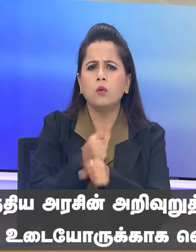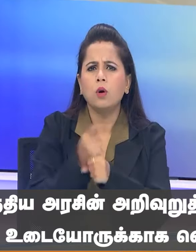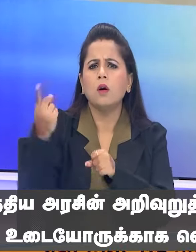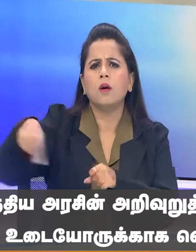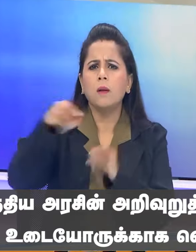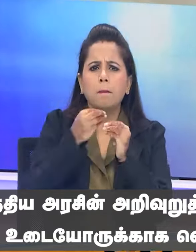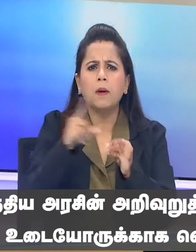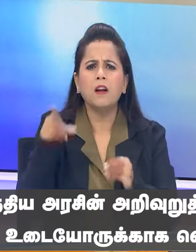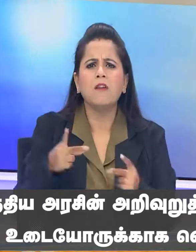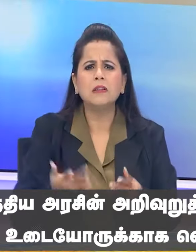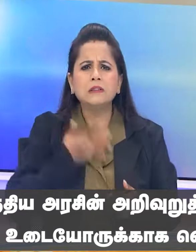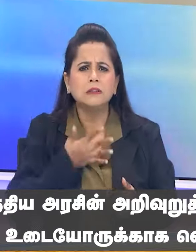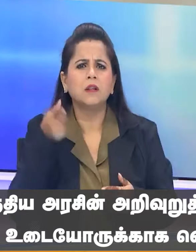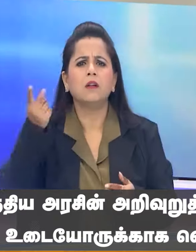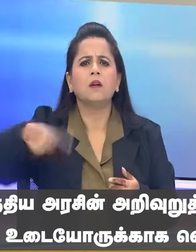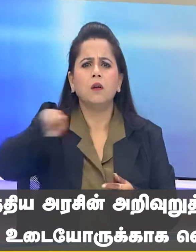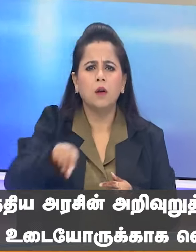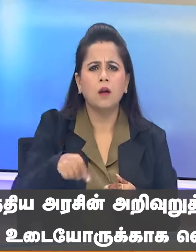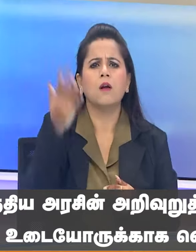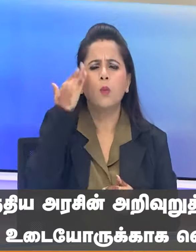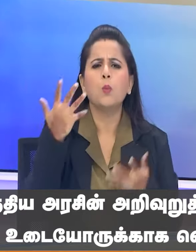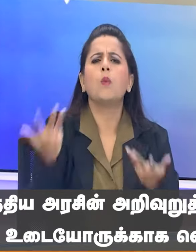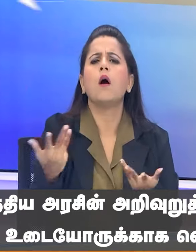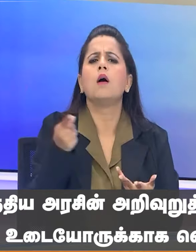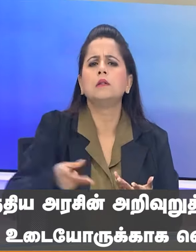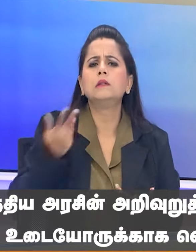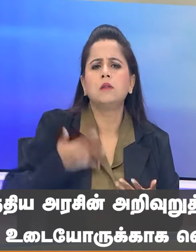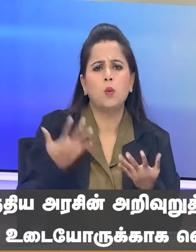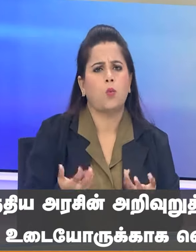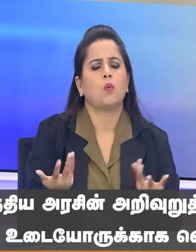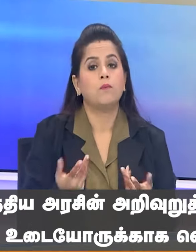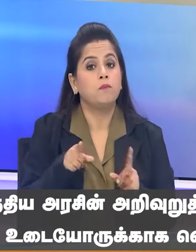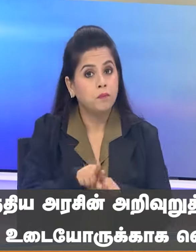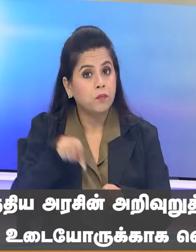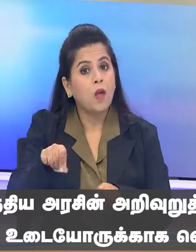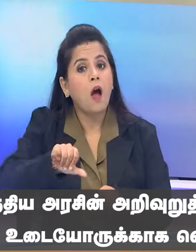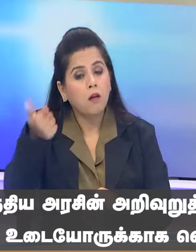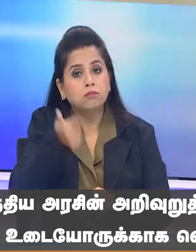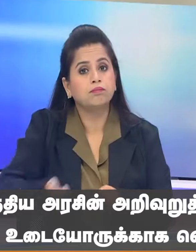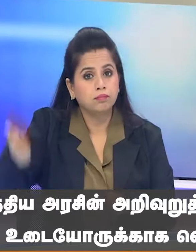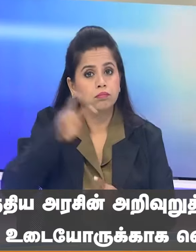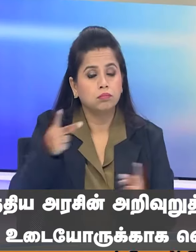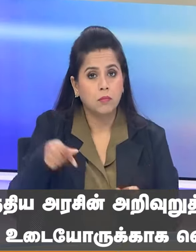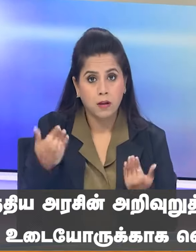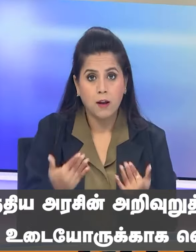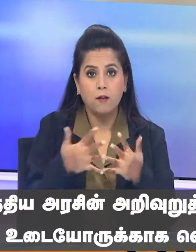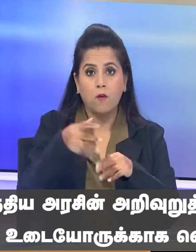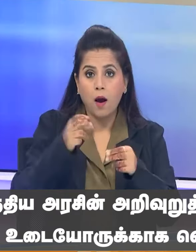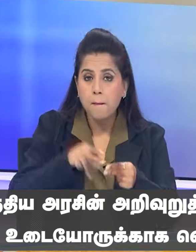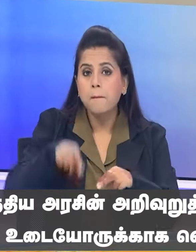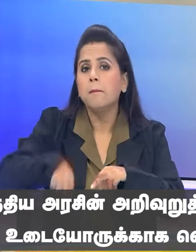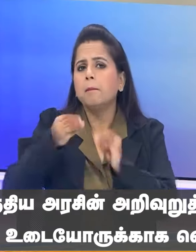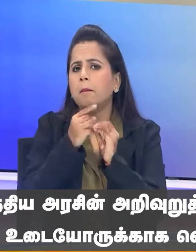को इस बिल को जल्दबाजी में लाने की जरूरत क्यों पड़ी इसके अलावा अलग-अलग प्रतिनिधियों ने मौजूदा वक्फ बिल के